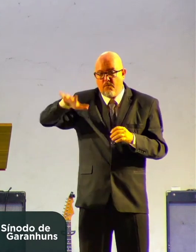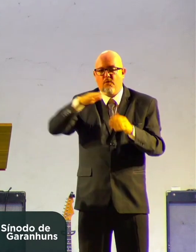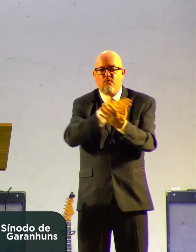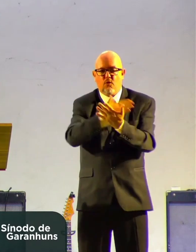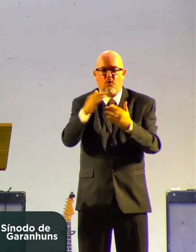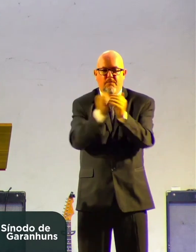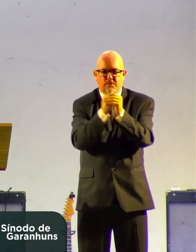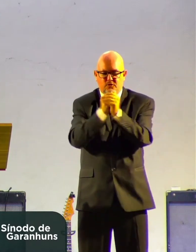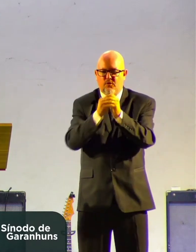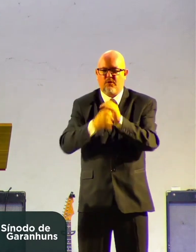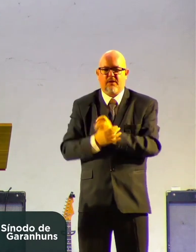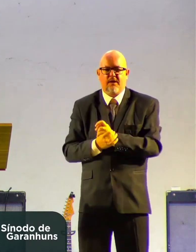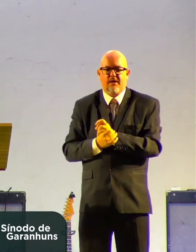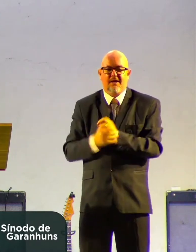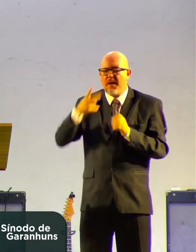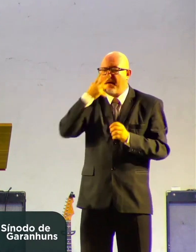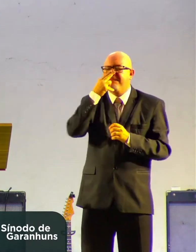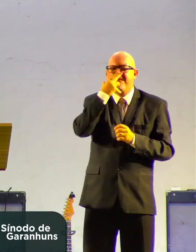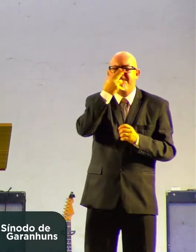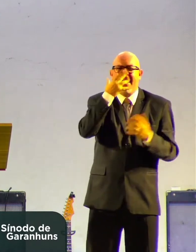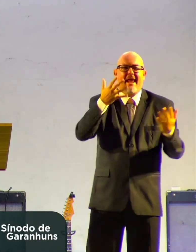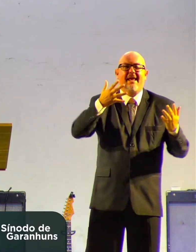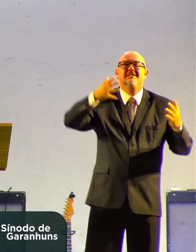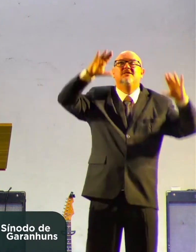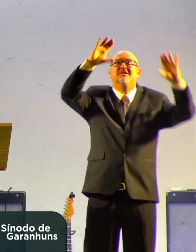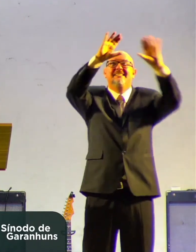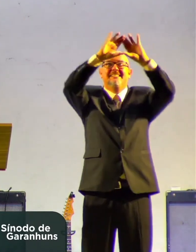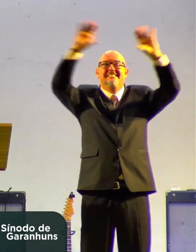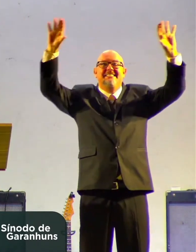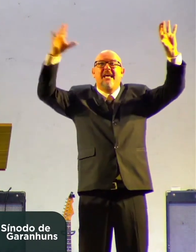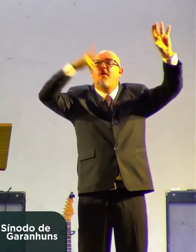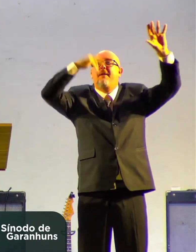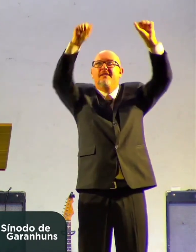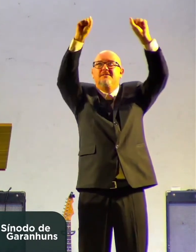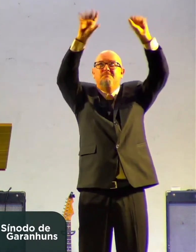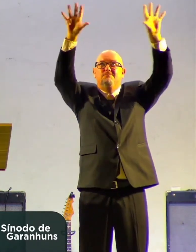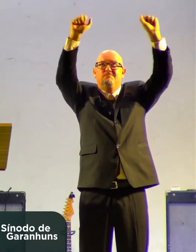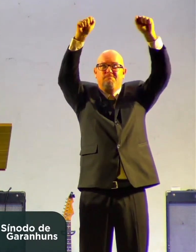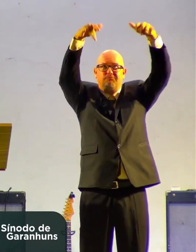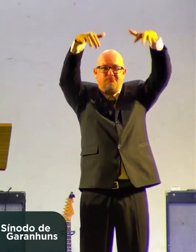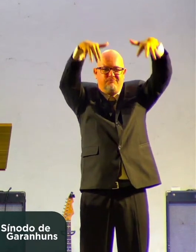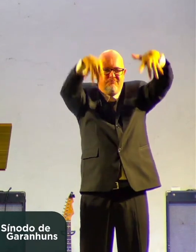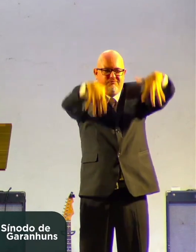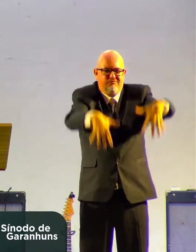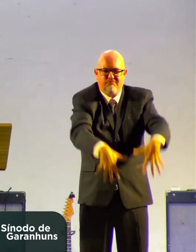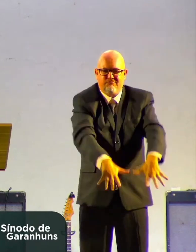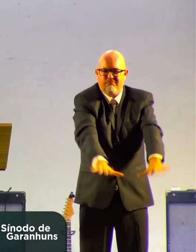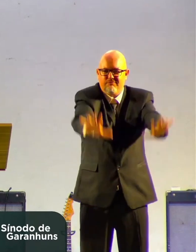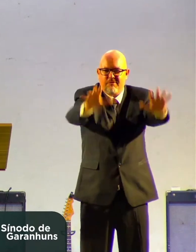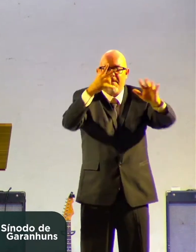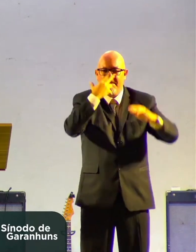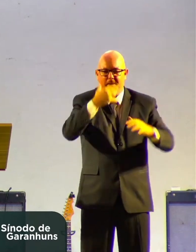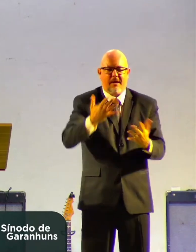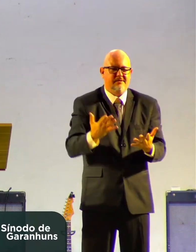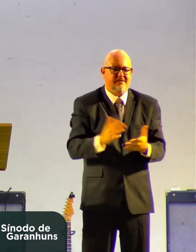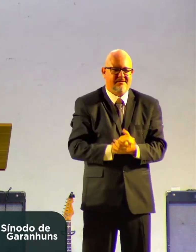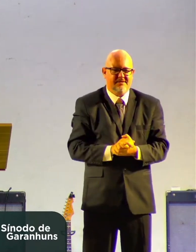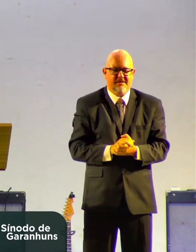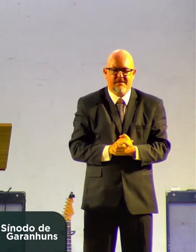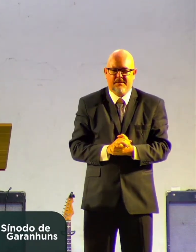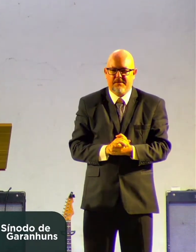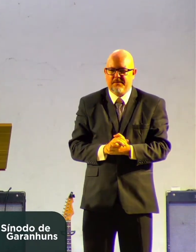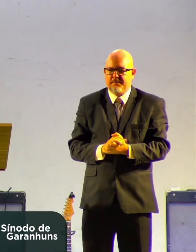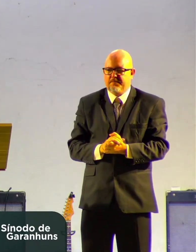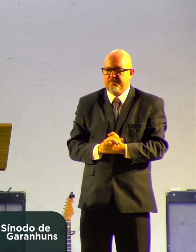orar, a sensação que eu tive é que os céus haviam se fendido e Deus havia descido naquele lugar.